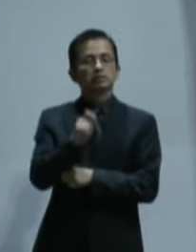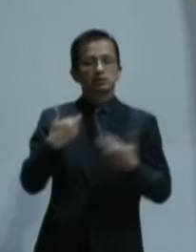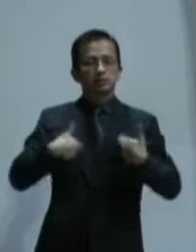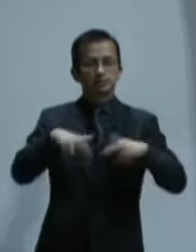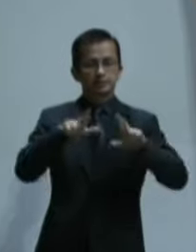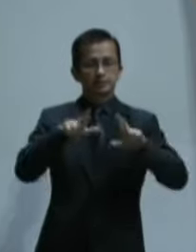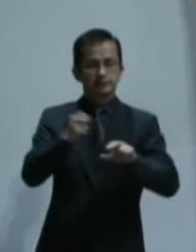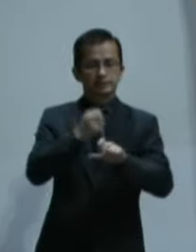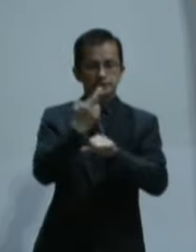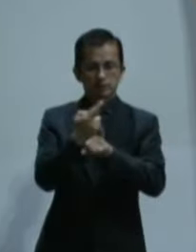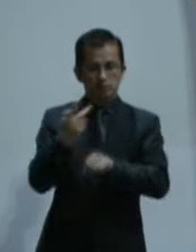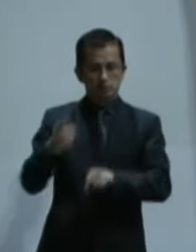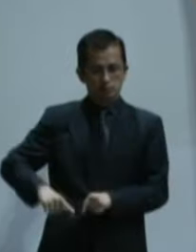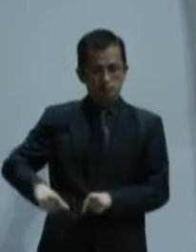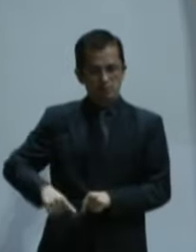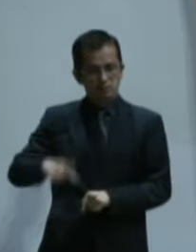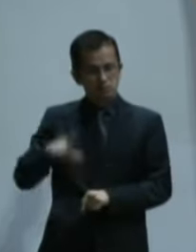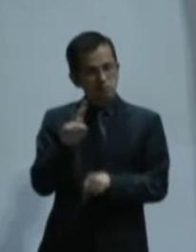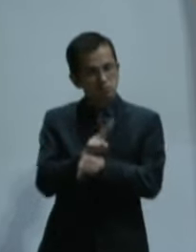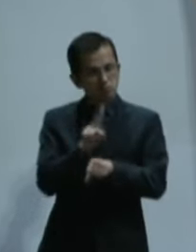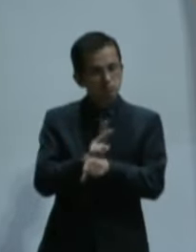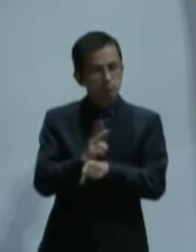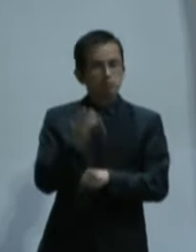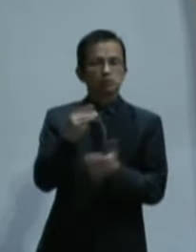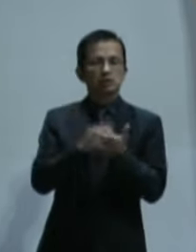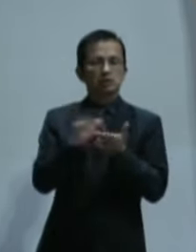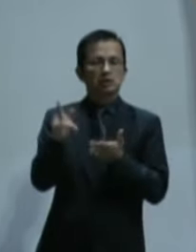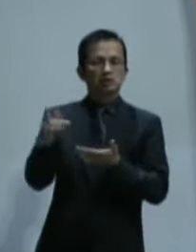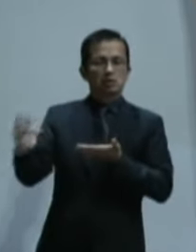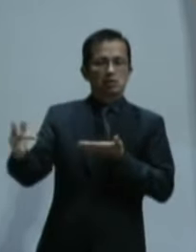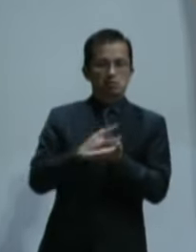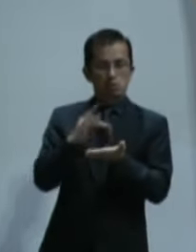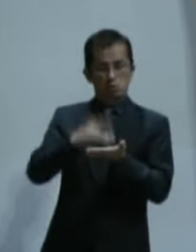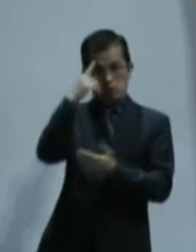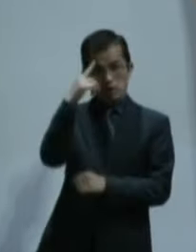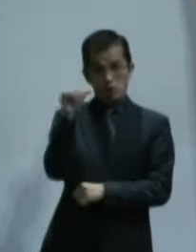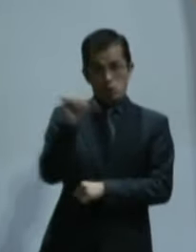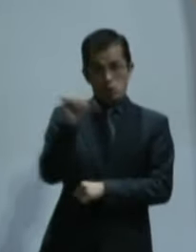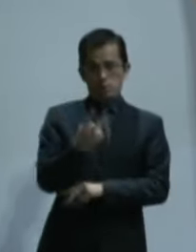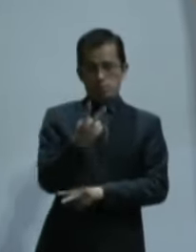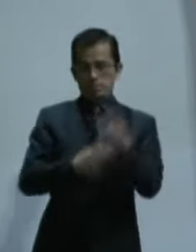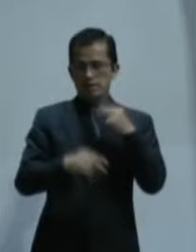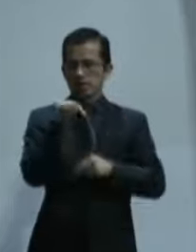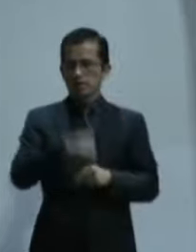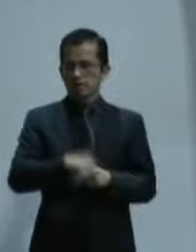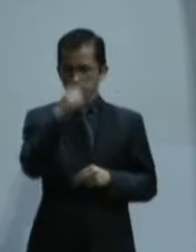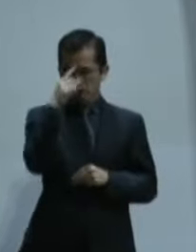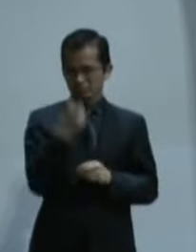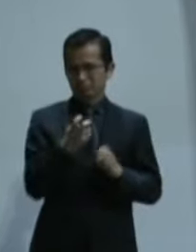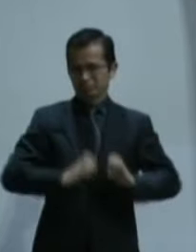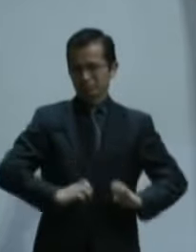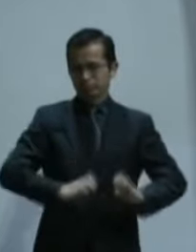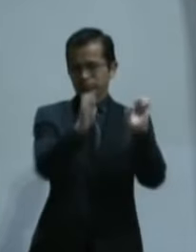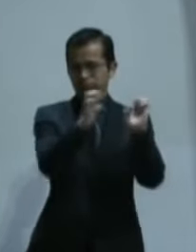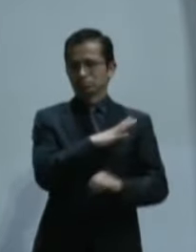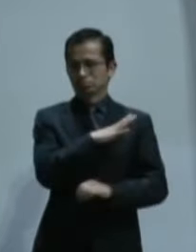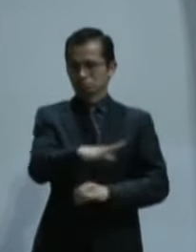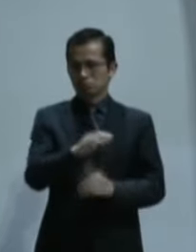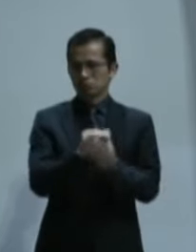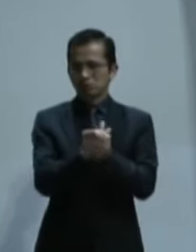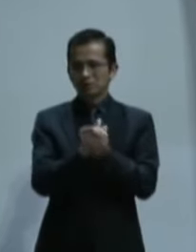secretaría de gobernación gracias por su invalorable apoyo por realizar este acto en este maravilloso Recinto de la Lotería